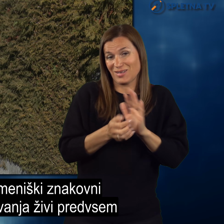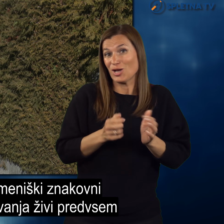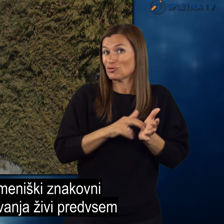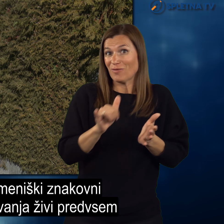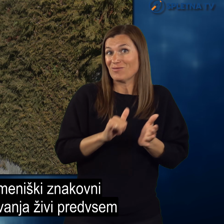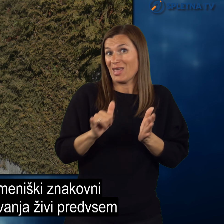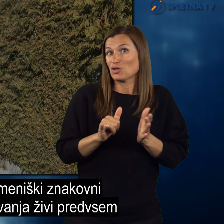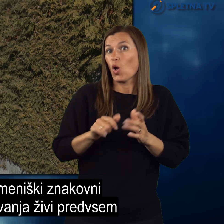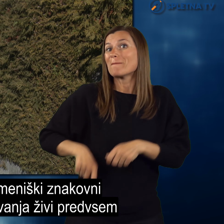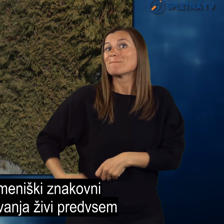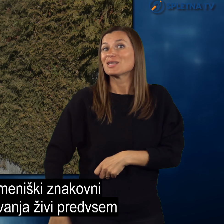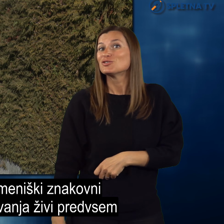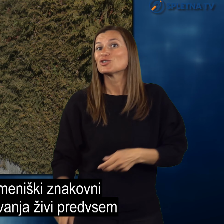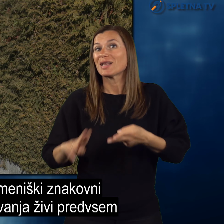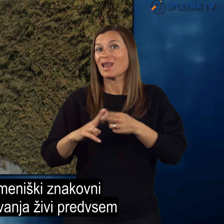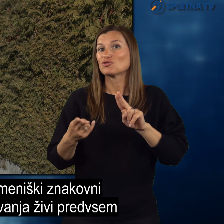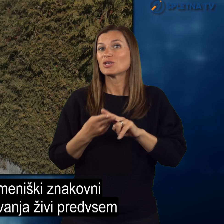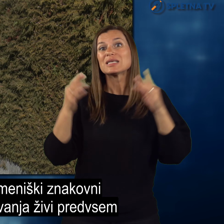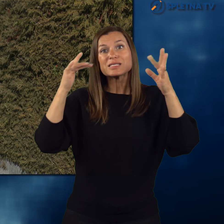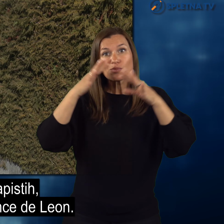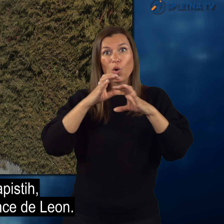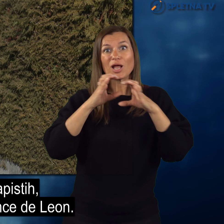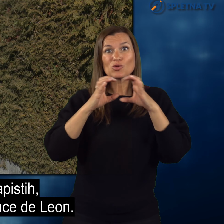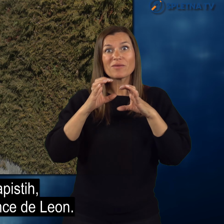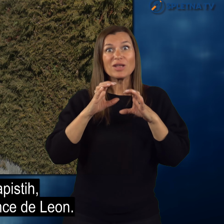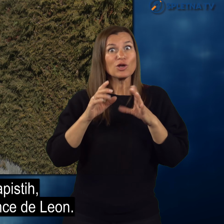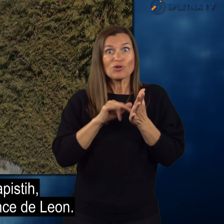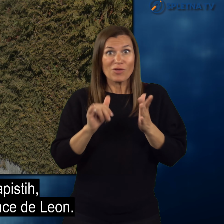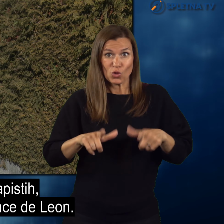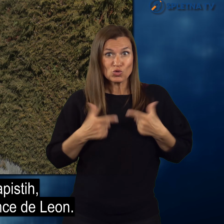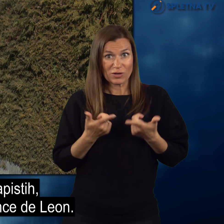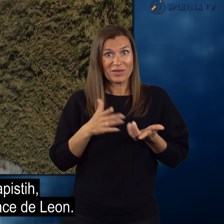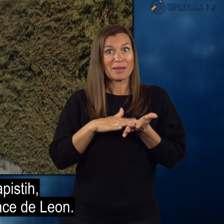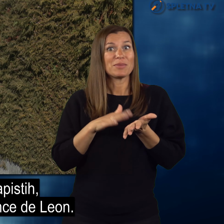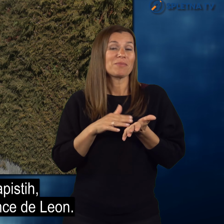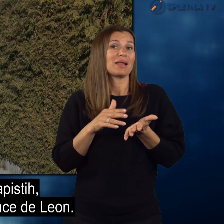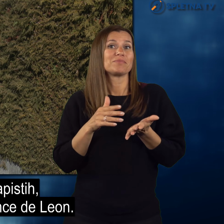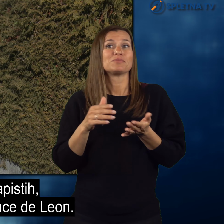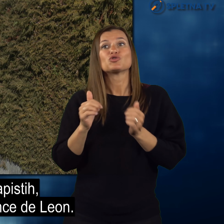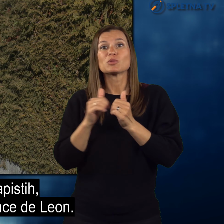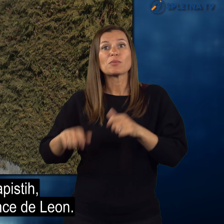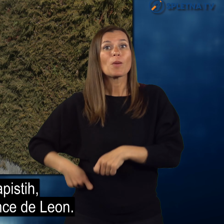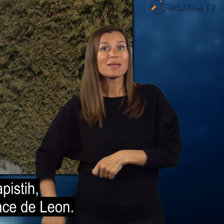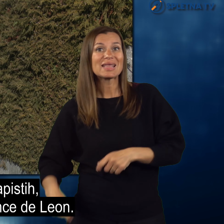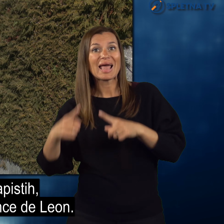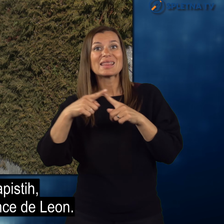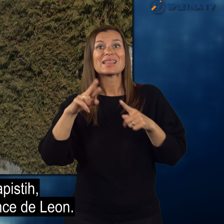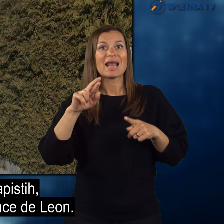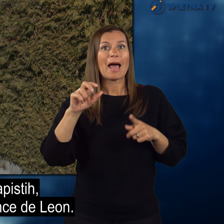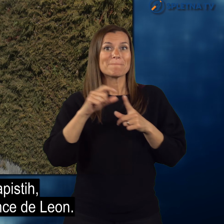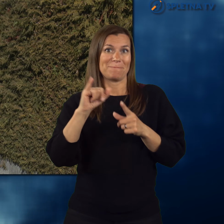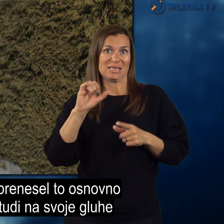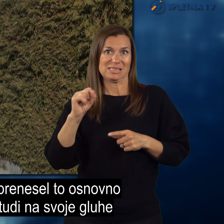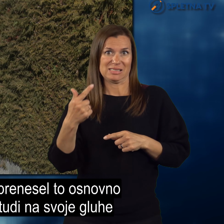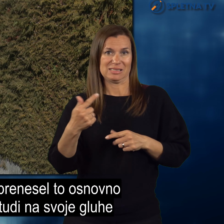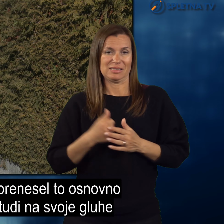znakovni načini sporazumevanja živi, predvsem pri trapistih, recimo. No, Ponce de Leon